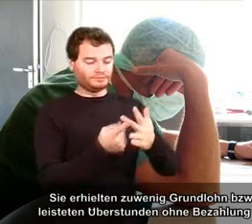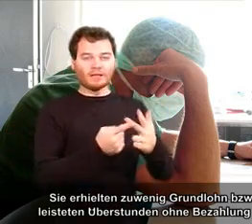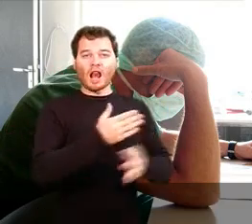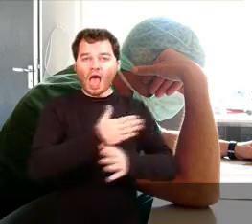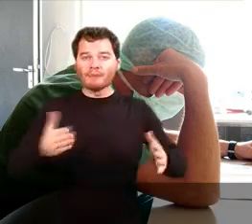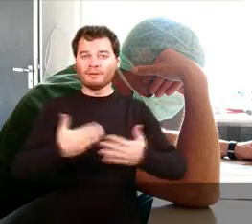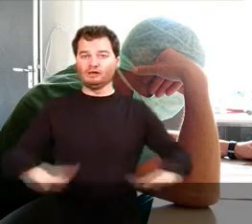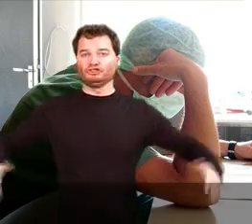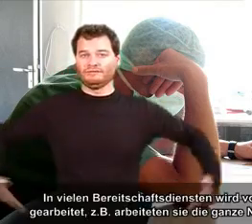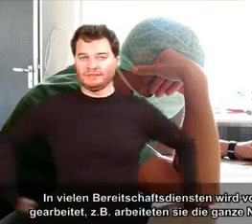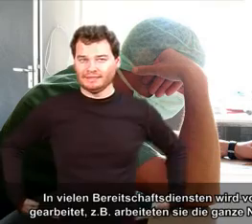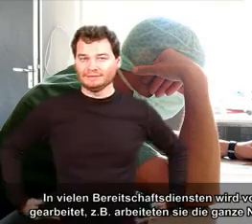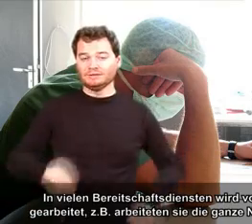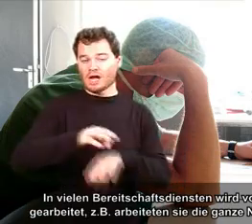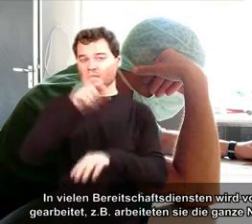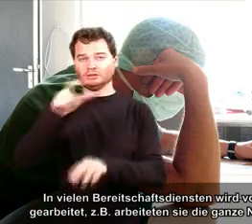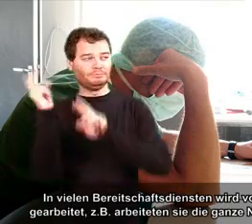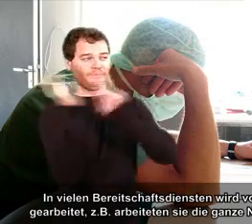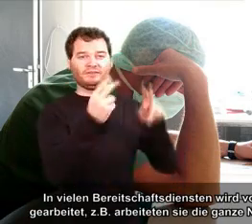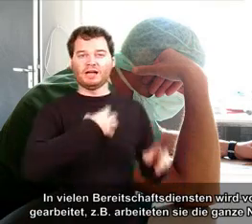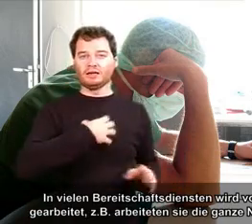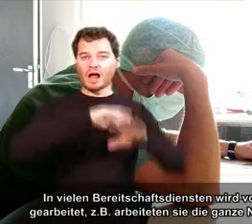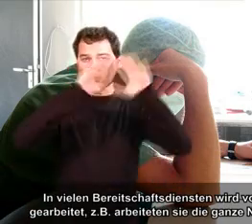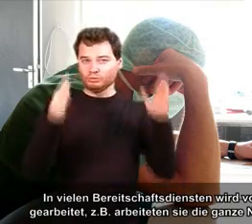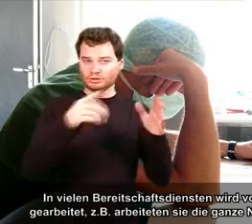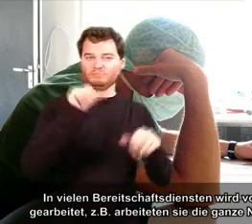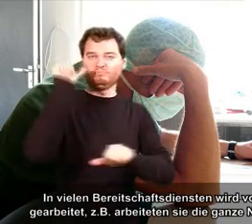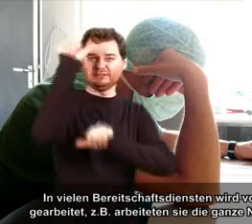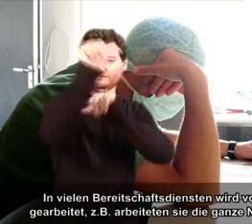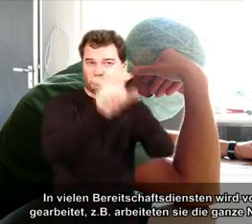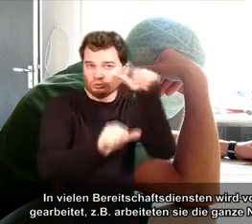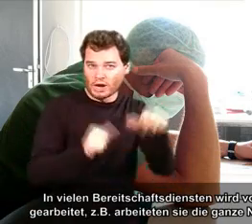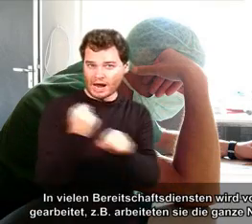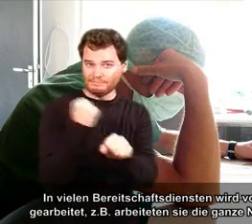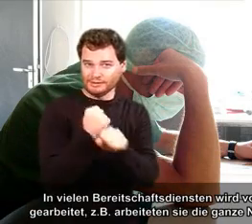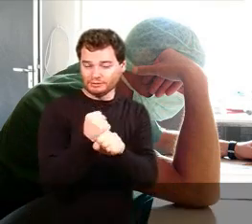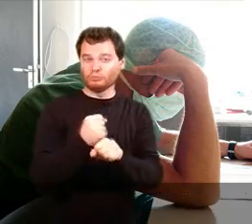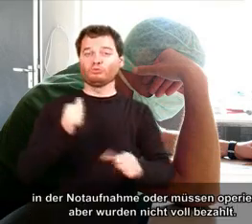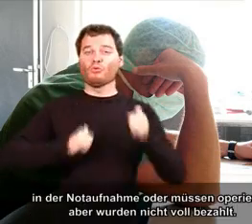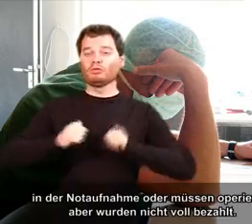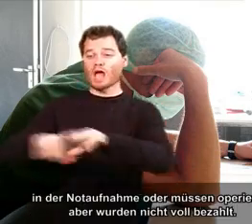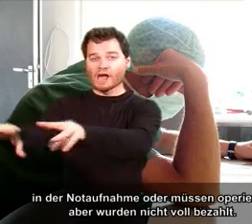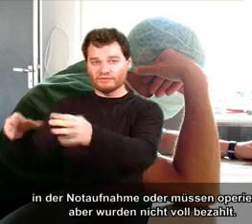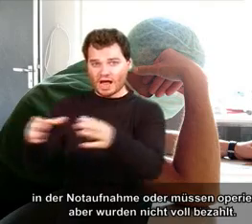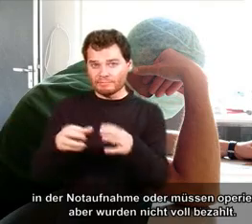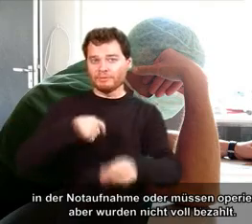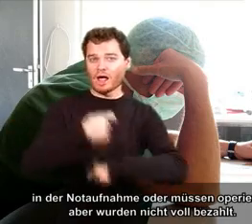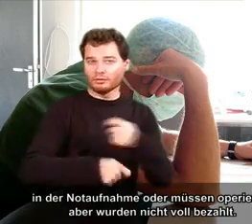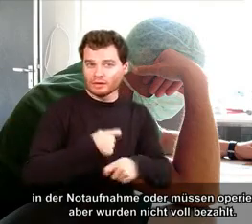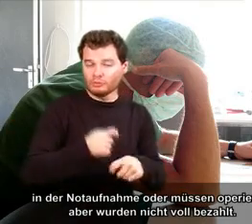Überstunden ohne Bezahlung ab. In vielen Bereitschaftsdiensten wird voll gearbeitet. Zum Beispiel arbeiteten sie die ganze Nacht in der Notaufnahme